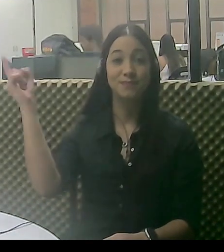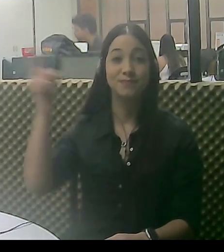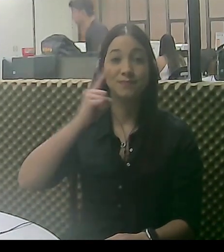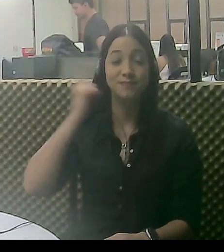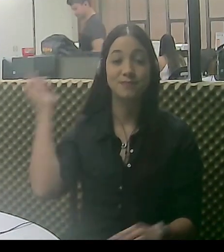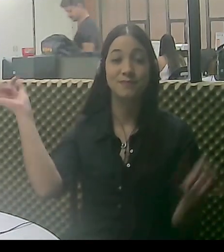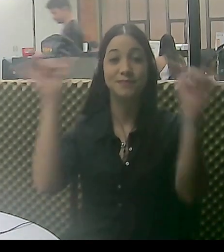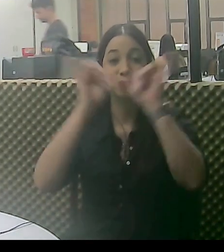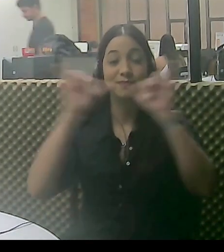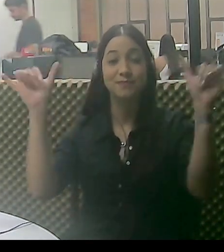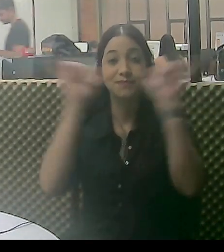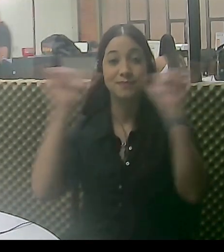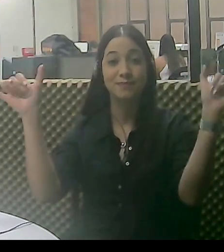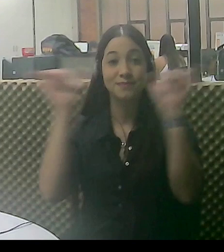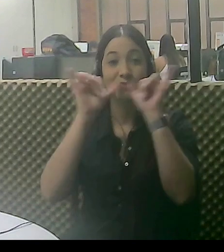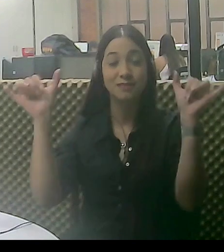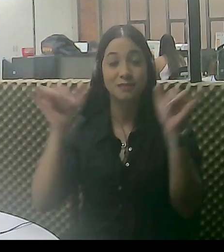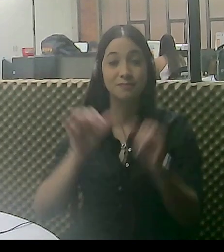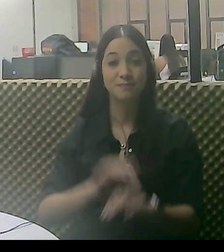Giro de